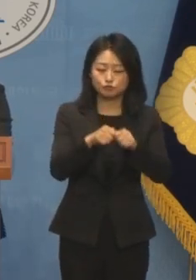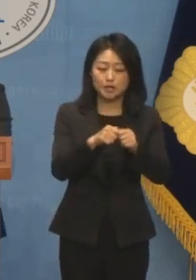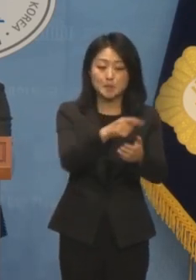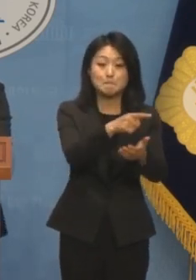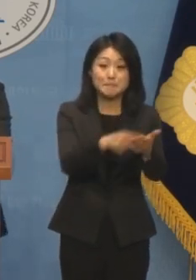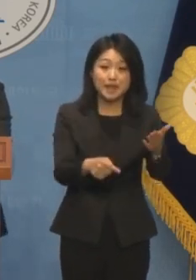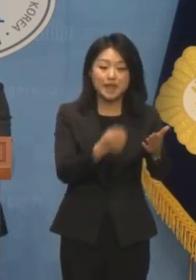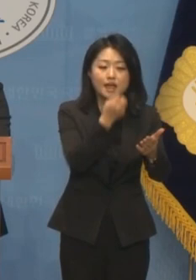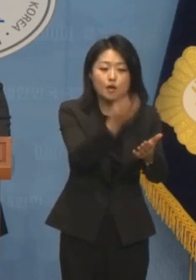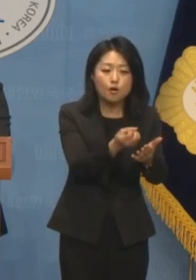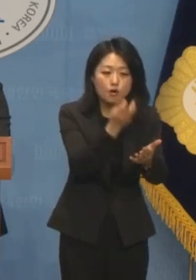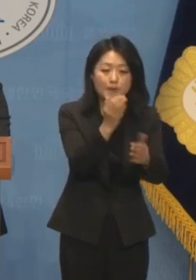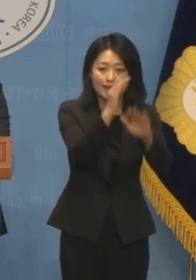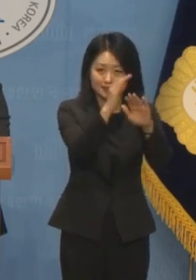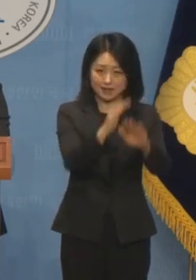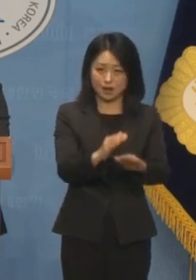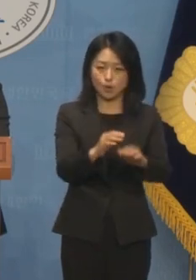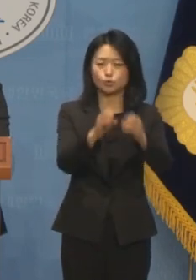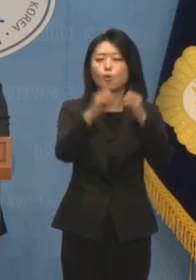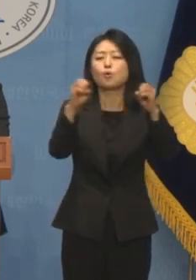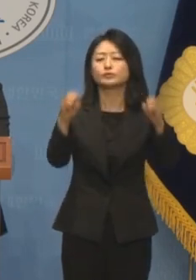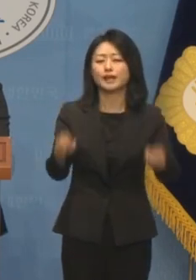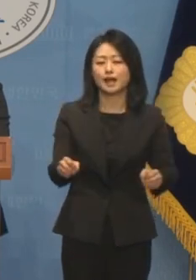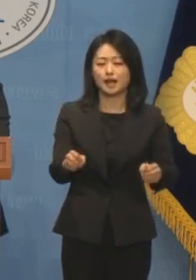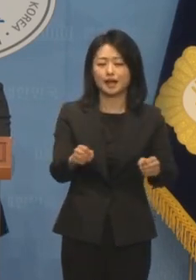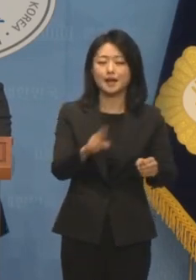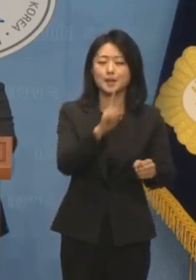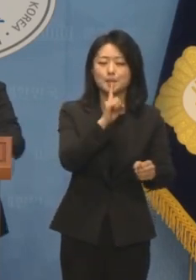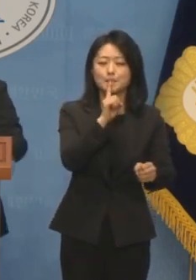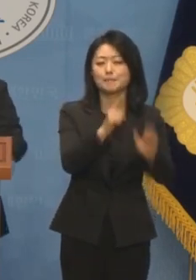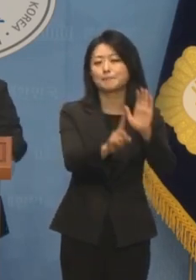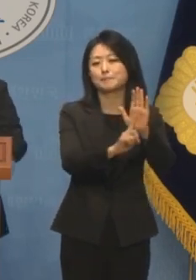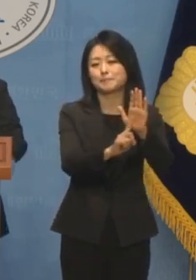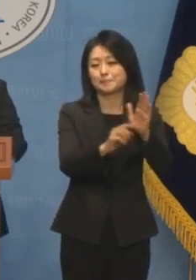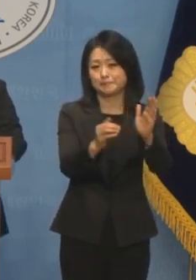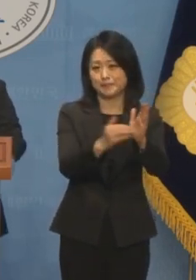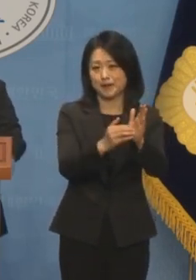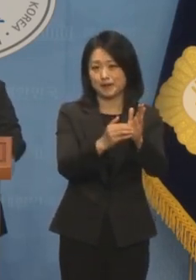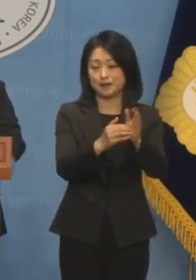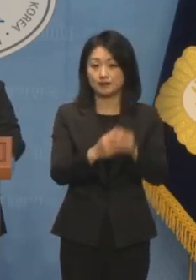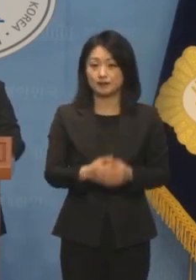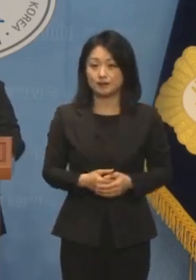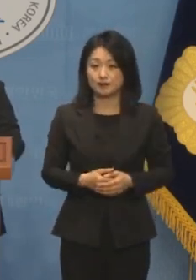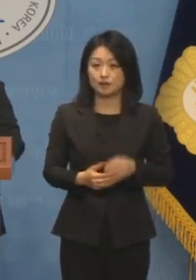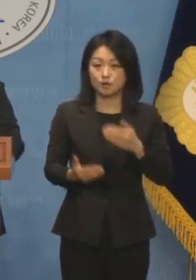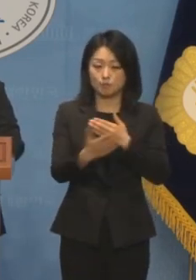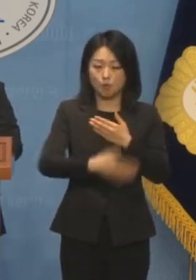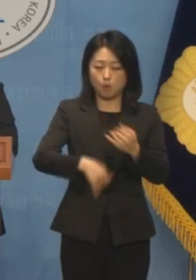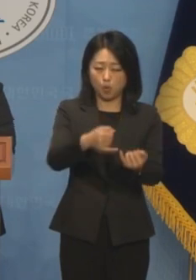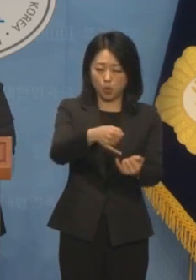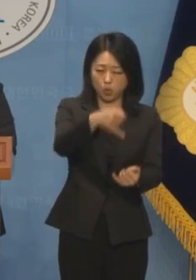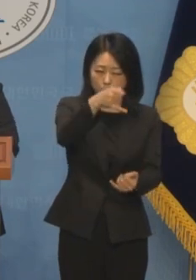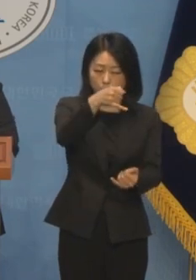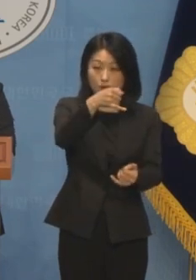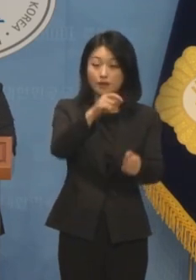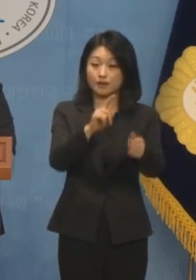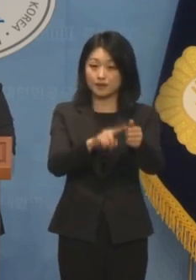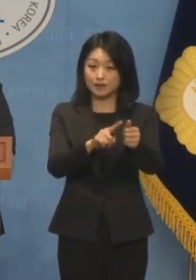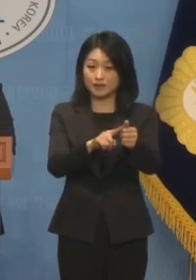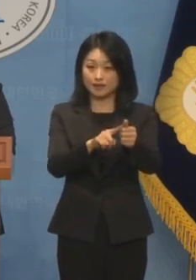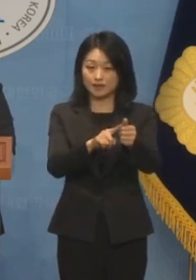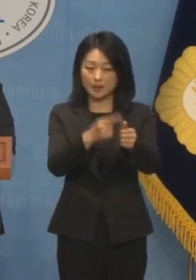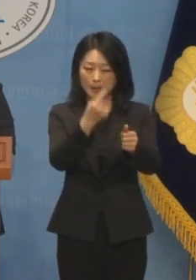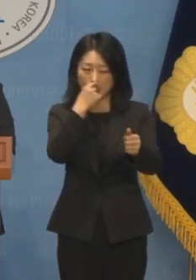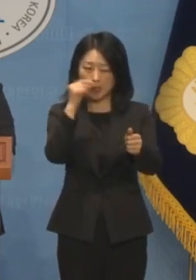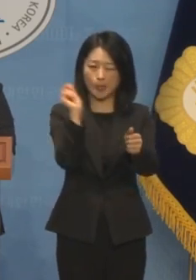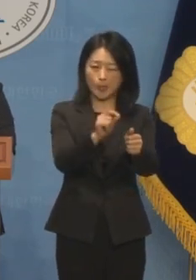피해 사실을 다수의 동창들이 증언하고 있습니다. 또 몸이 왜소한 친구들의 신체를 약점